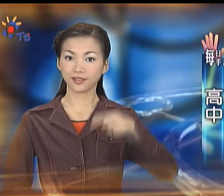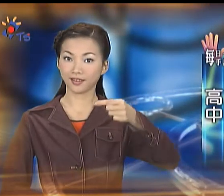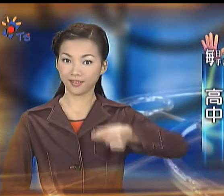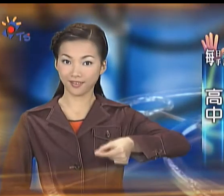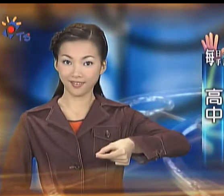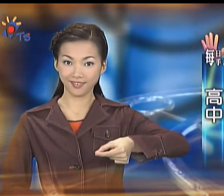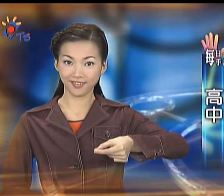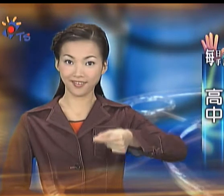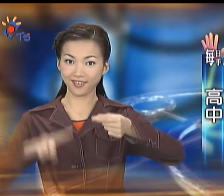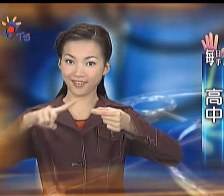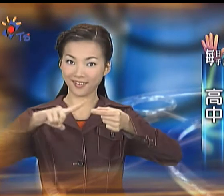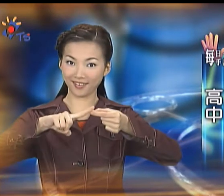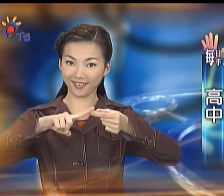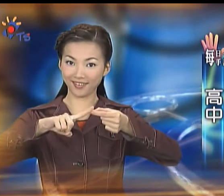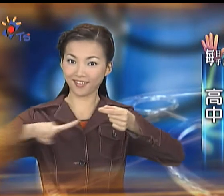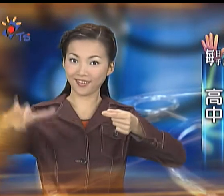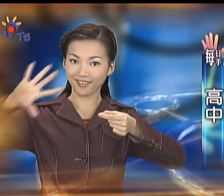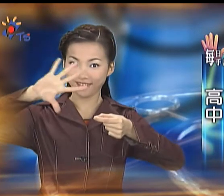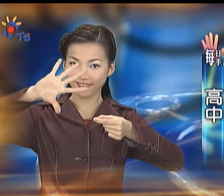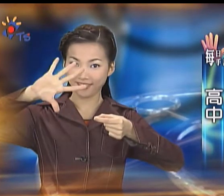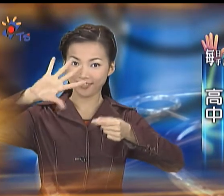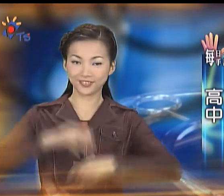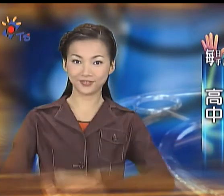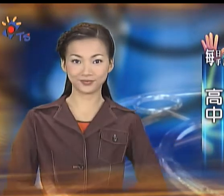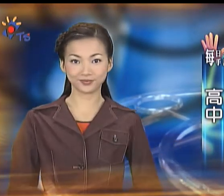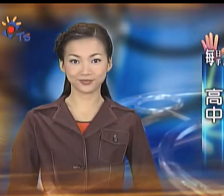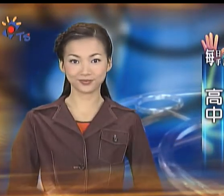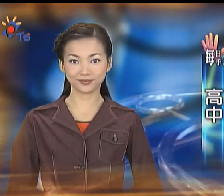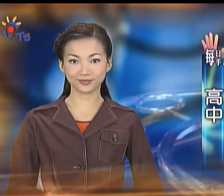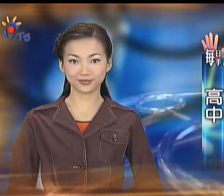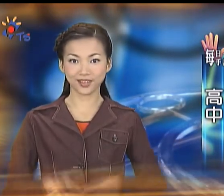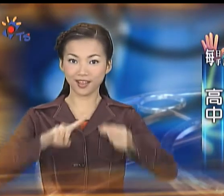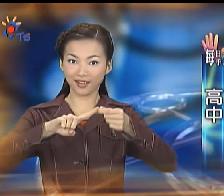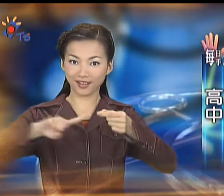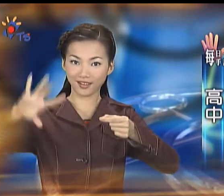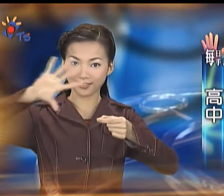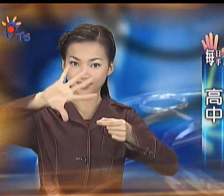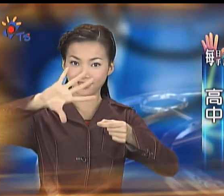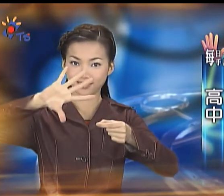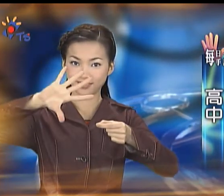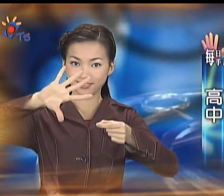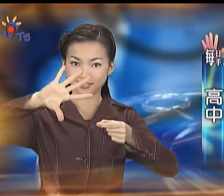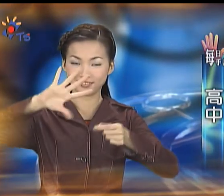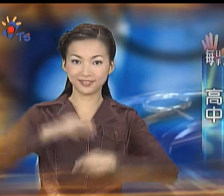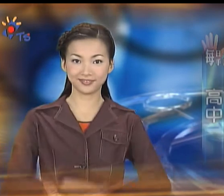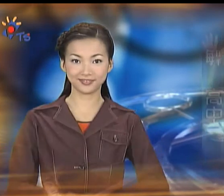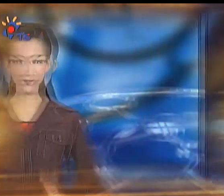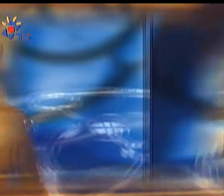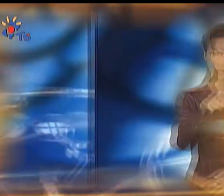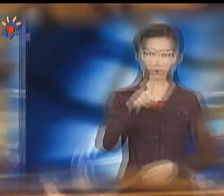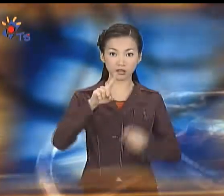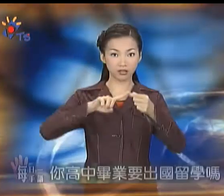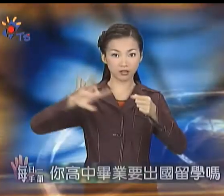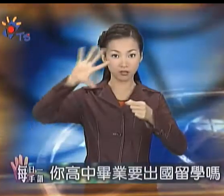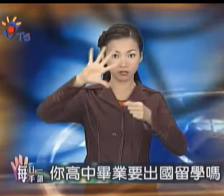碰左手向上。升上高中就是大人，未来有什么计划吗？你高中毕